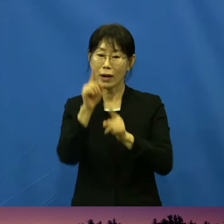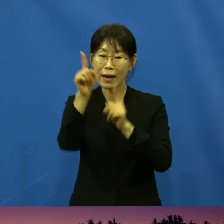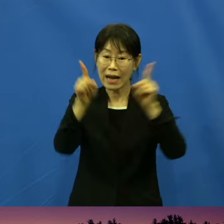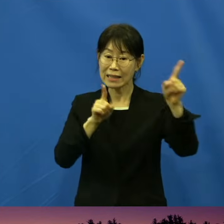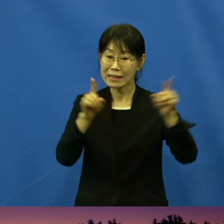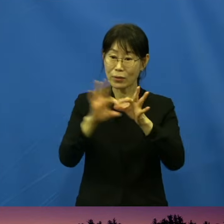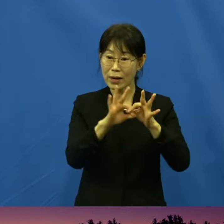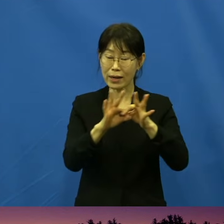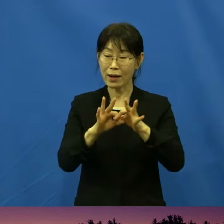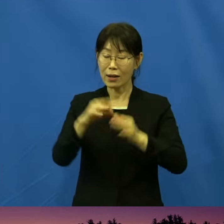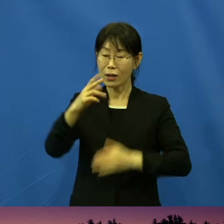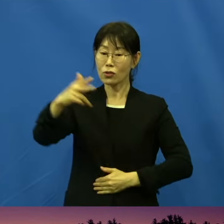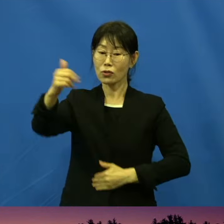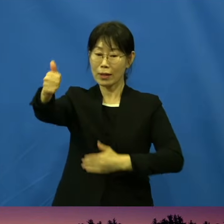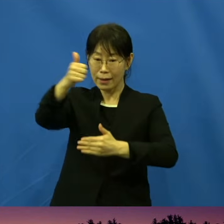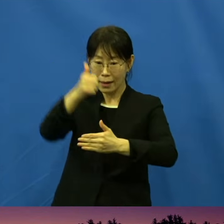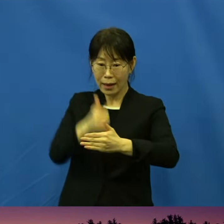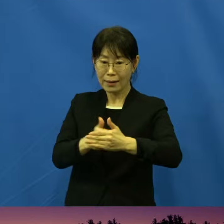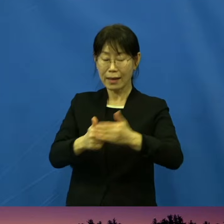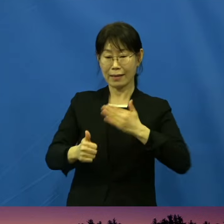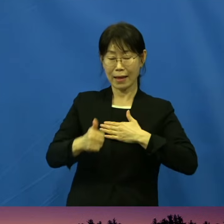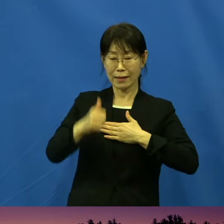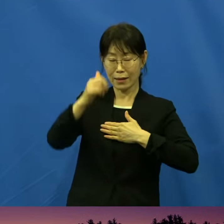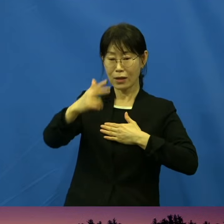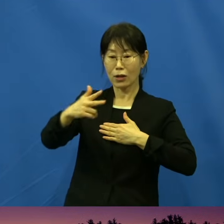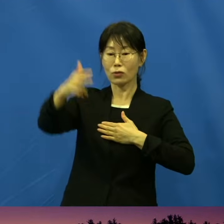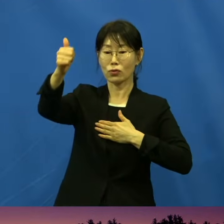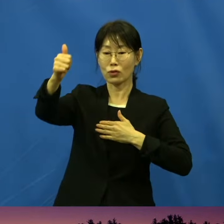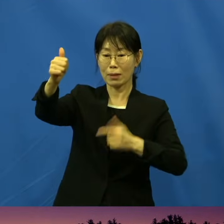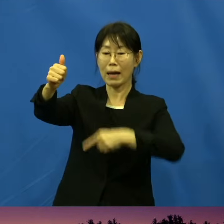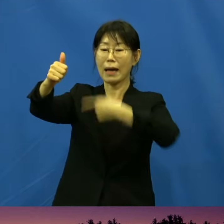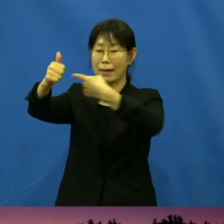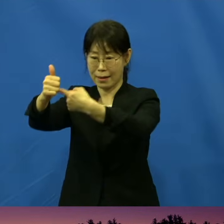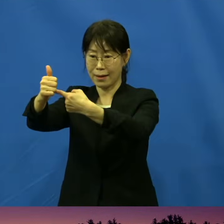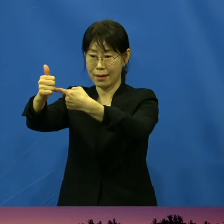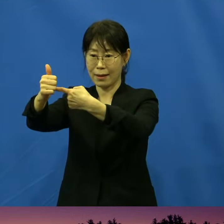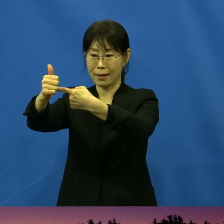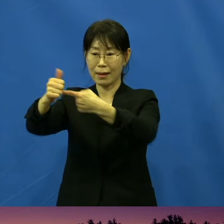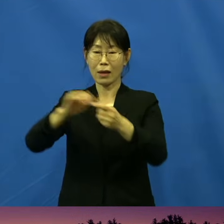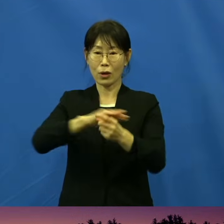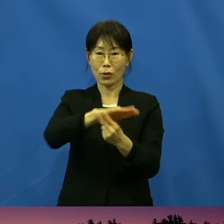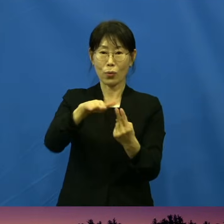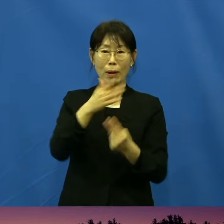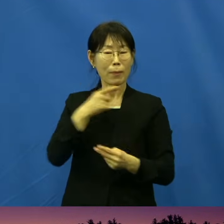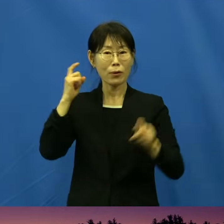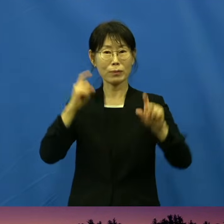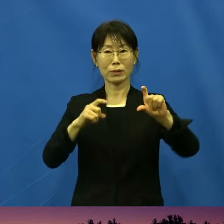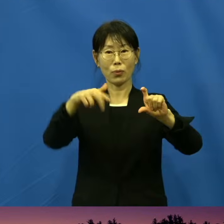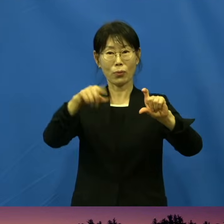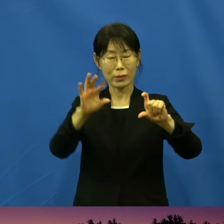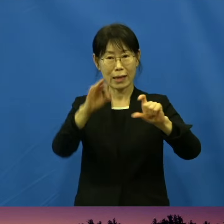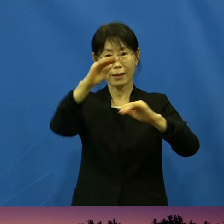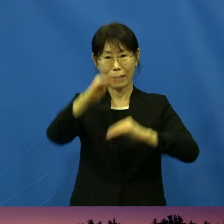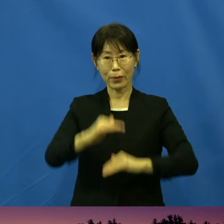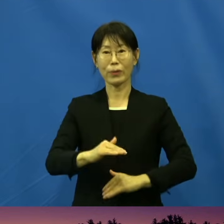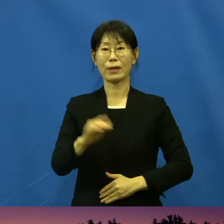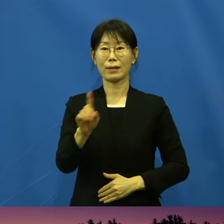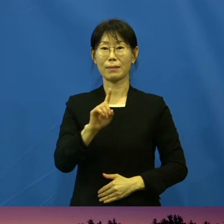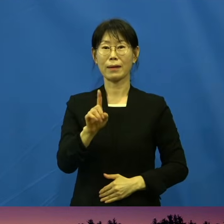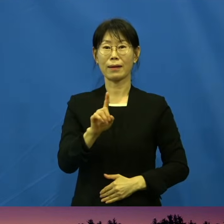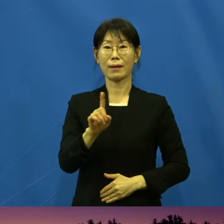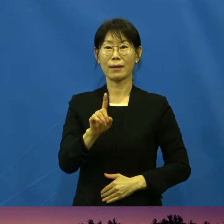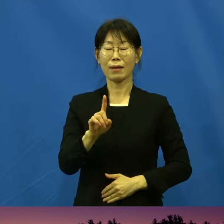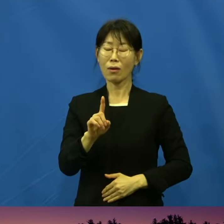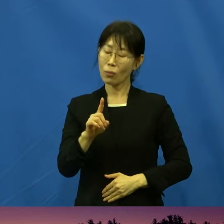그가 내 안에, 내가 그 안에. 그게 15장, 요한복음 15장 5절에 나오는 말씀이잖아요. 이게